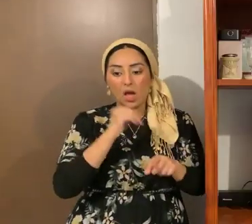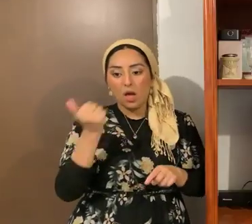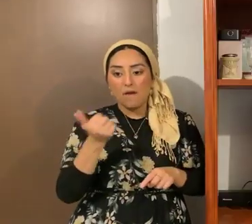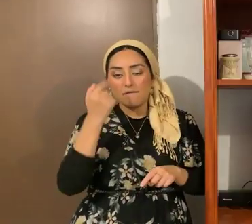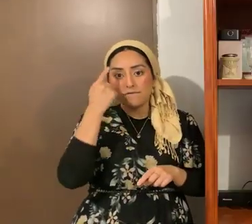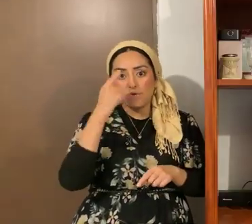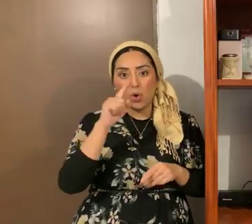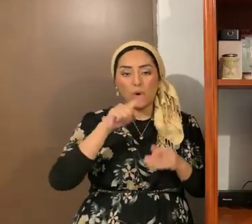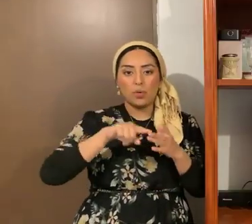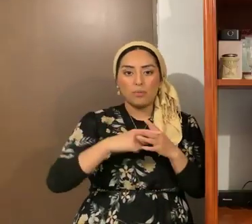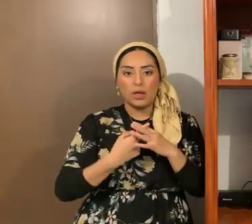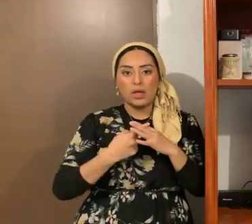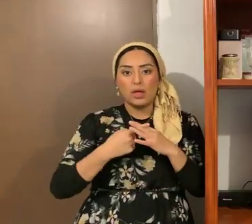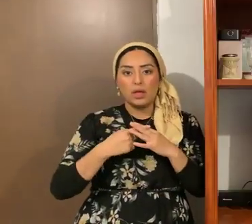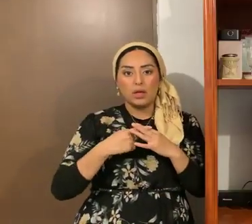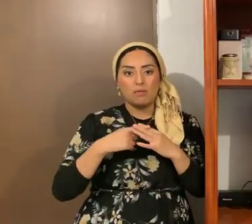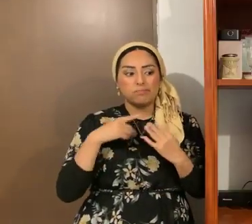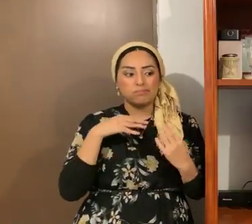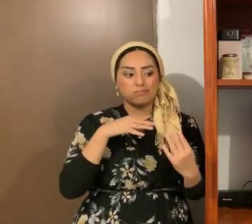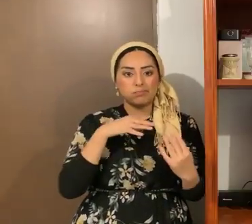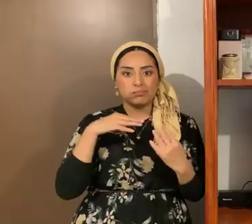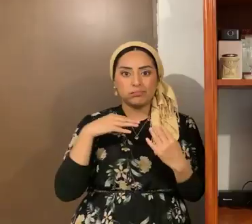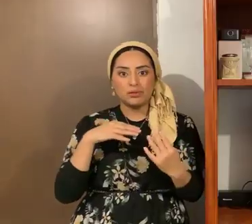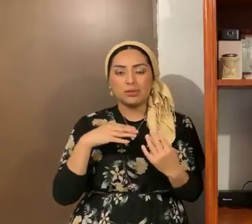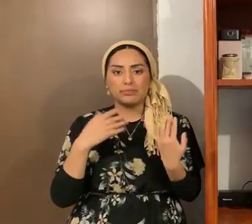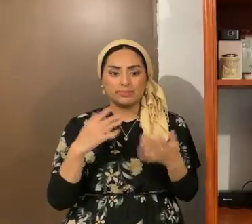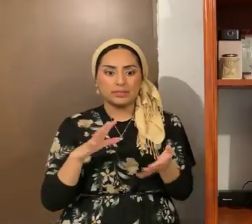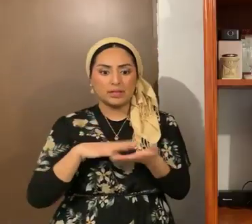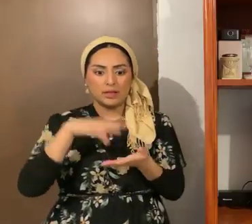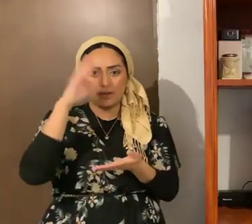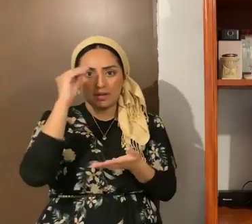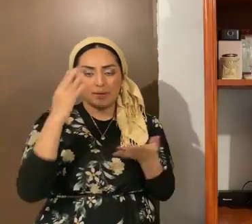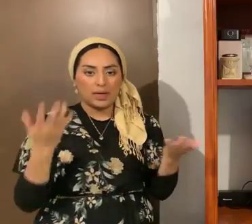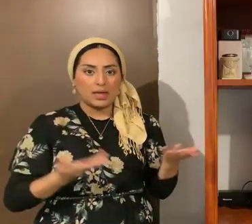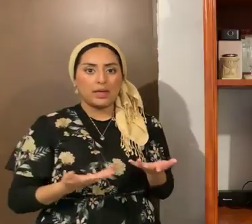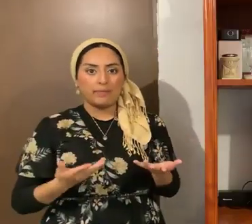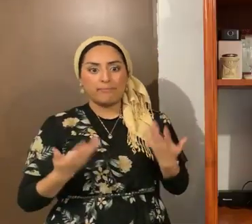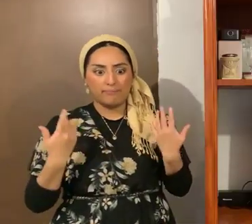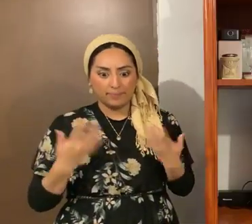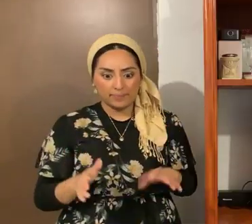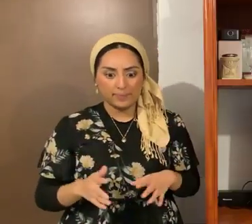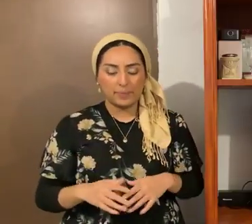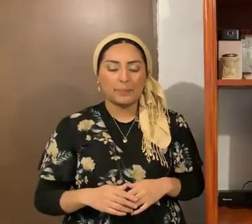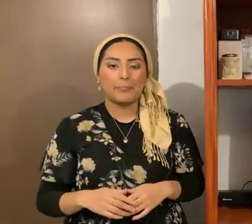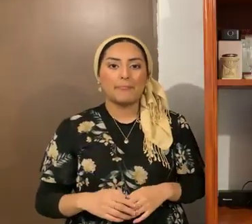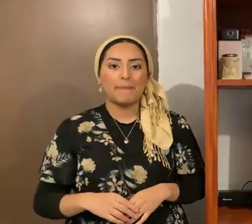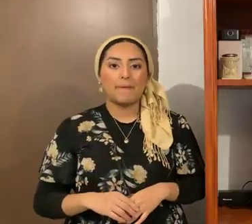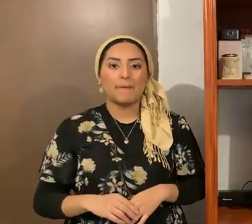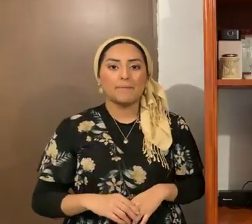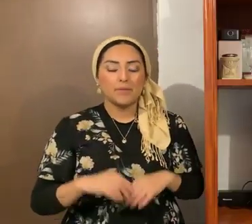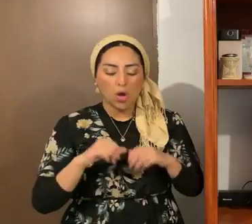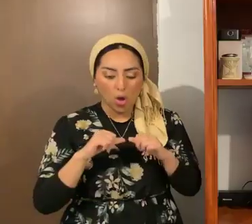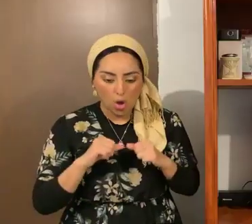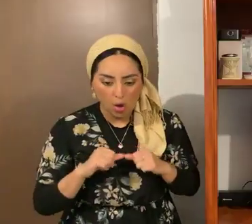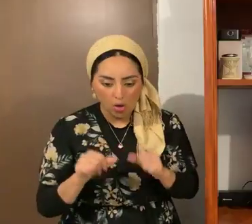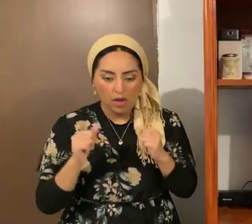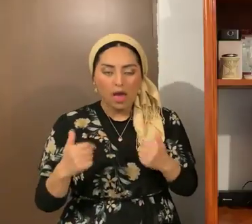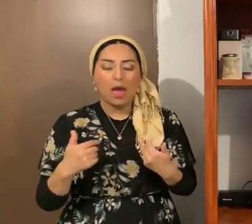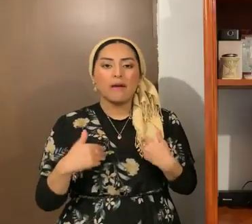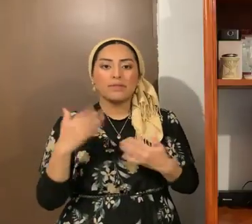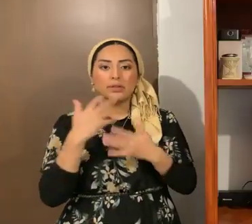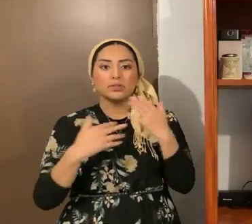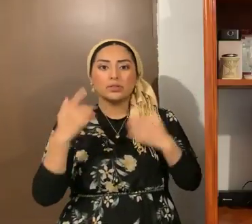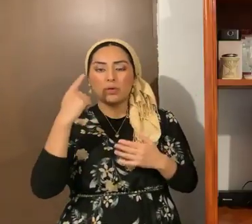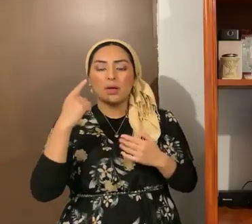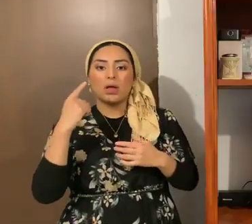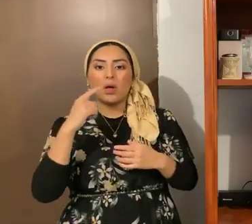para iniciar una rebelión. Eso lo hemos visto acá, tremendo. Siempre va a haber un instigador